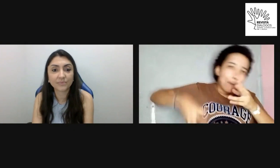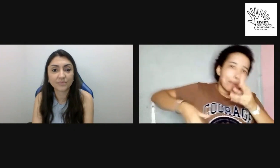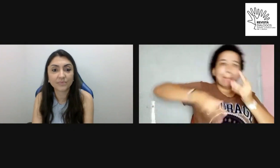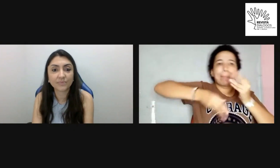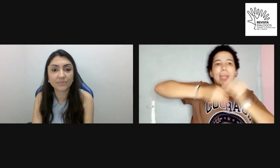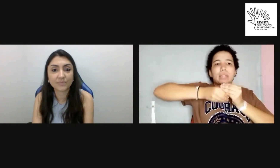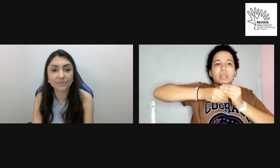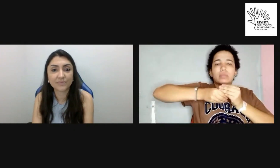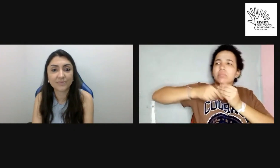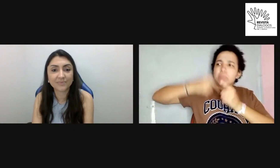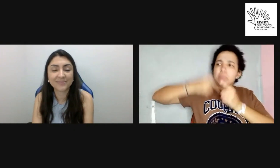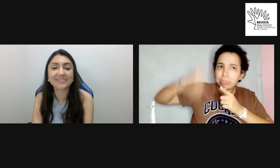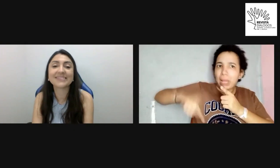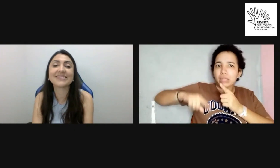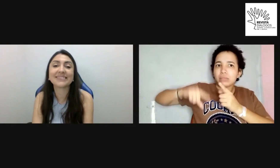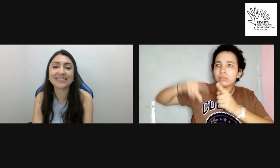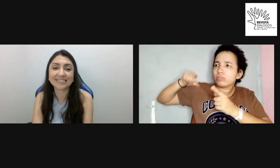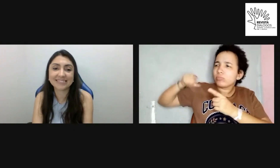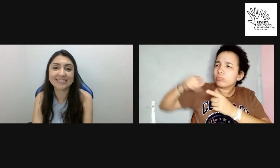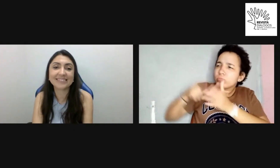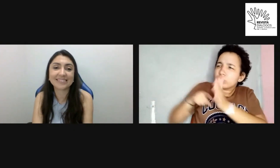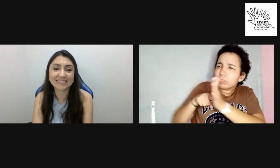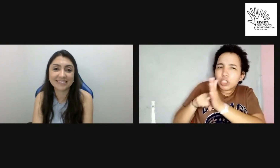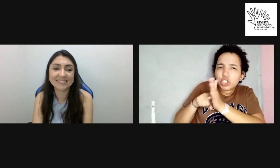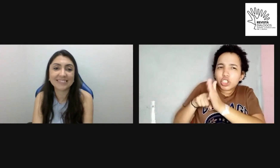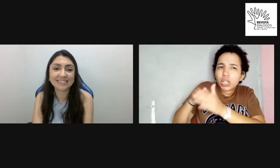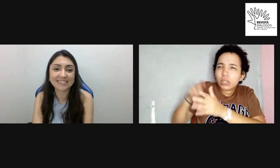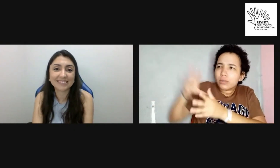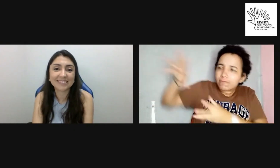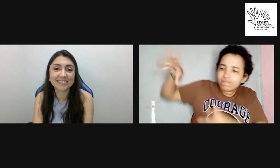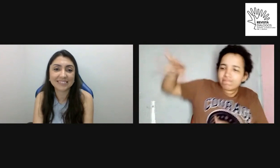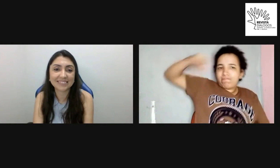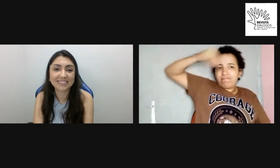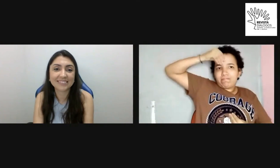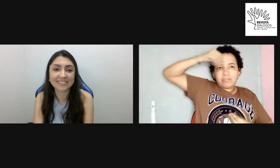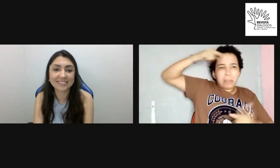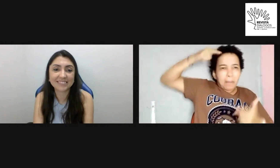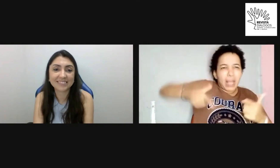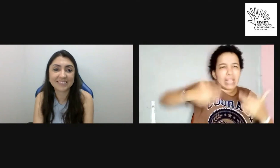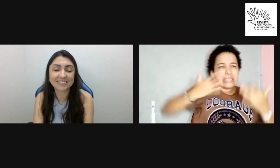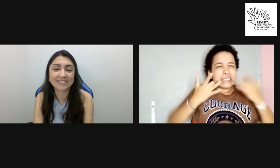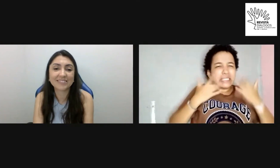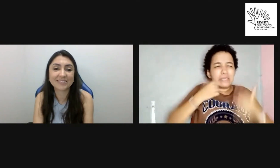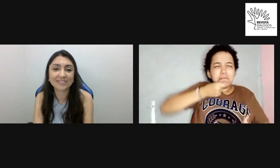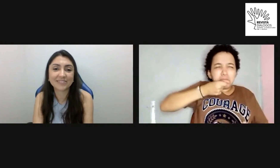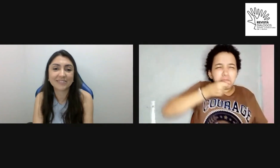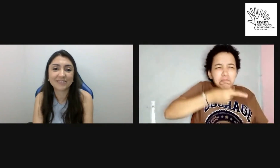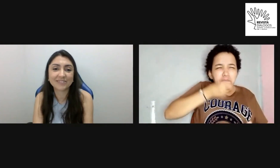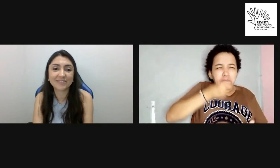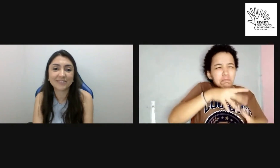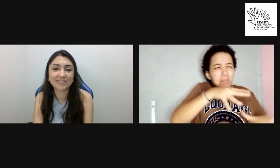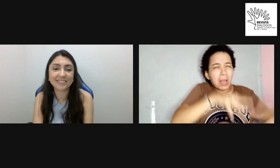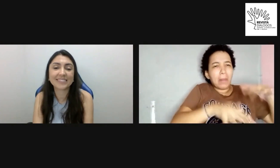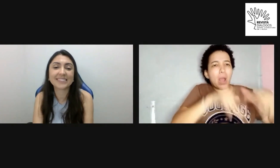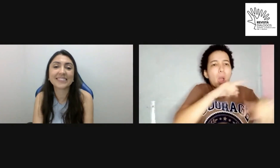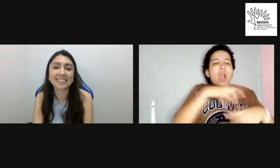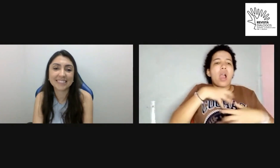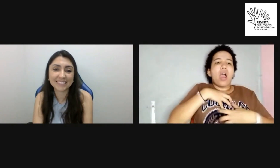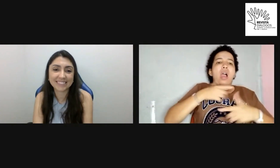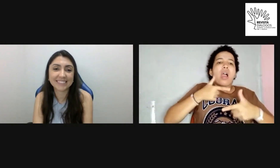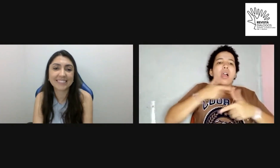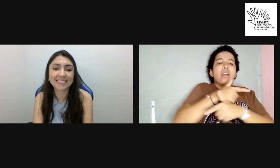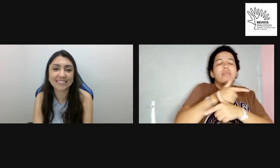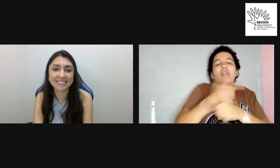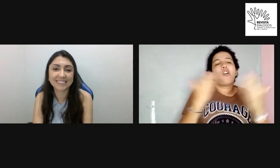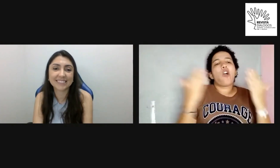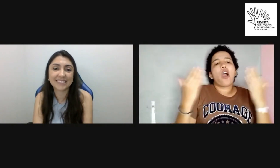também acrescendo a incorporação, o teatro, piadas, vários elementos que o palhaço surdo